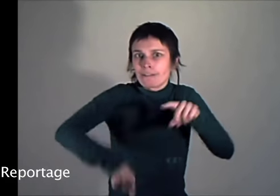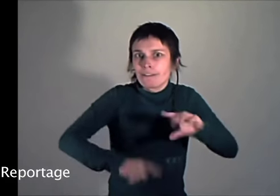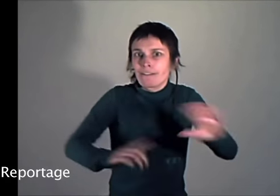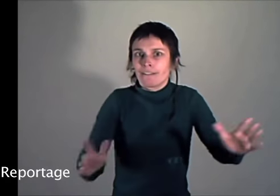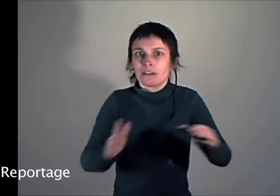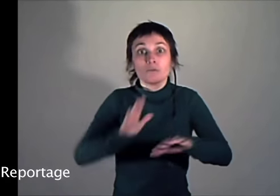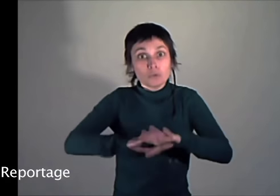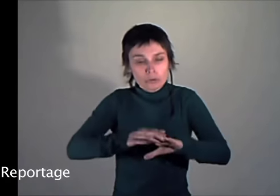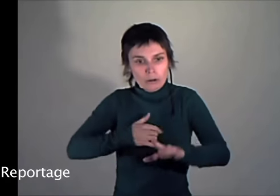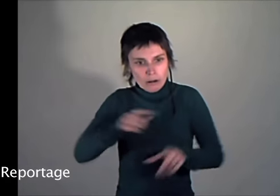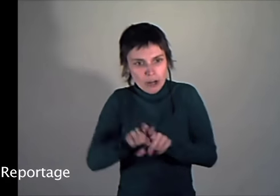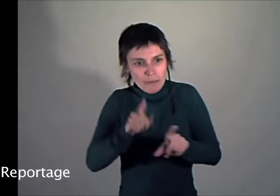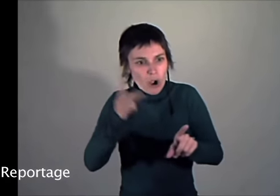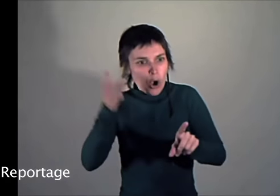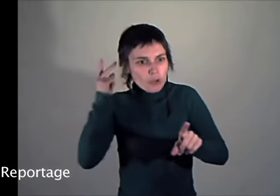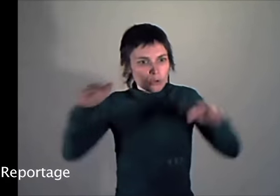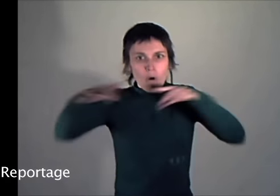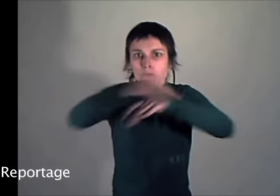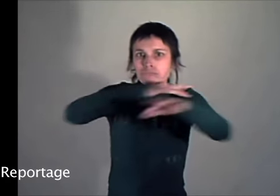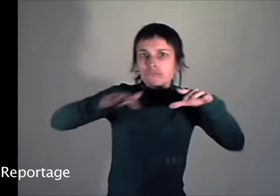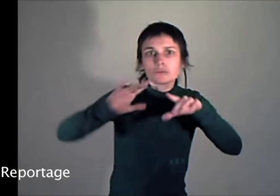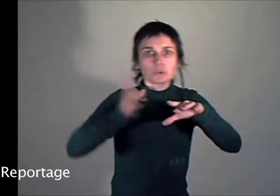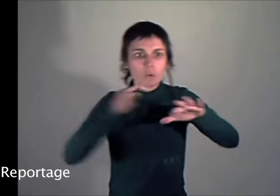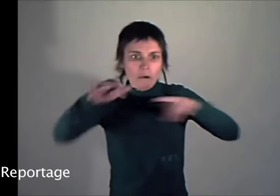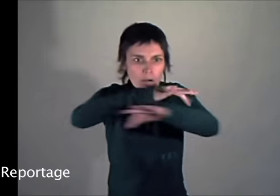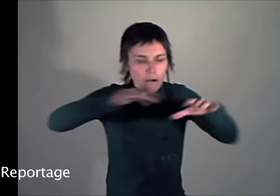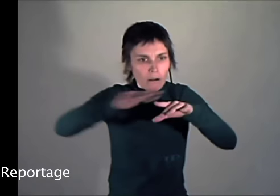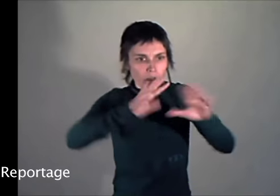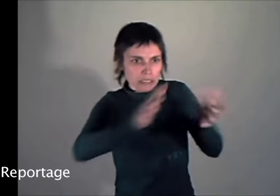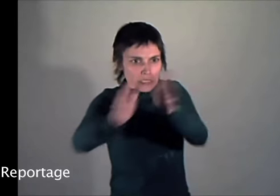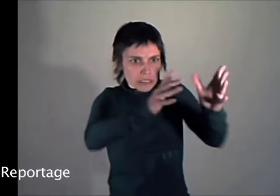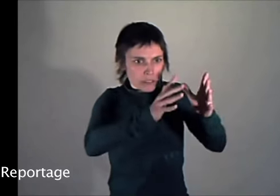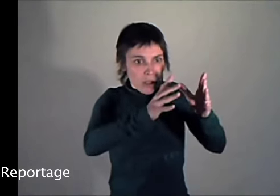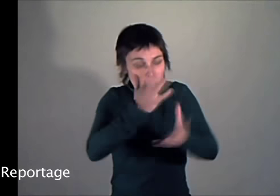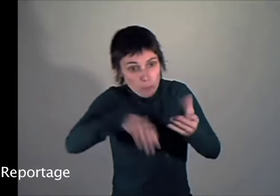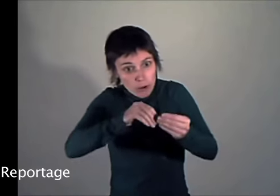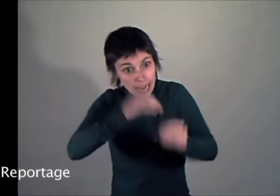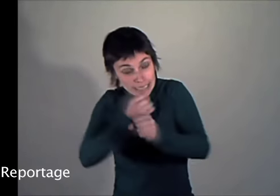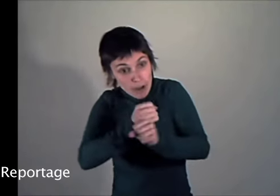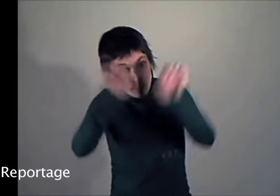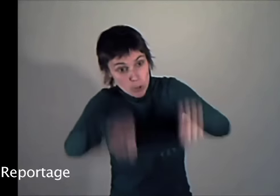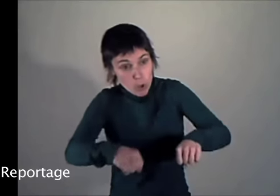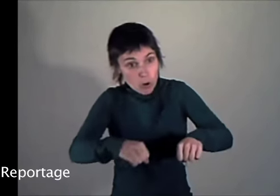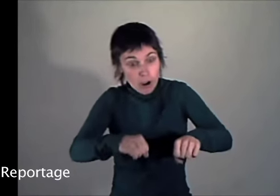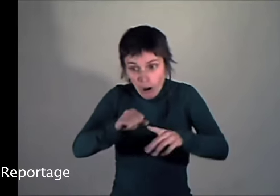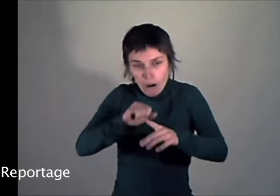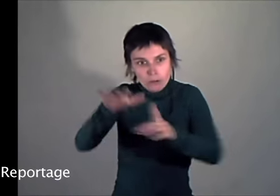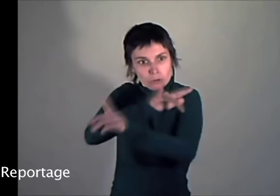dire, ah on peut faire ça. Il y a des sourds qui vivent dans la société des entendants, qui signent et tout